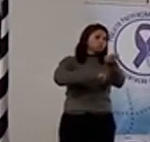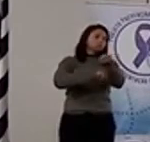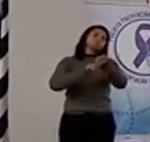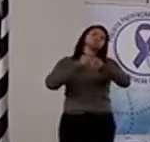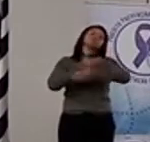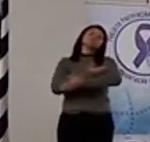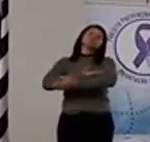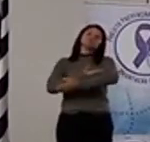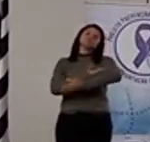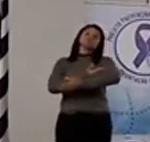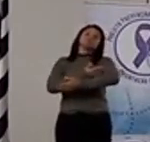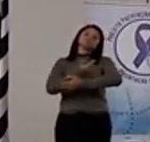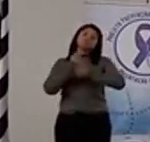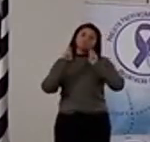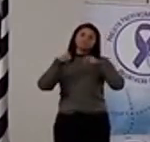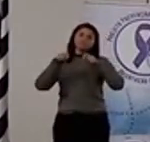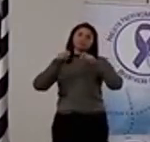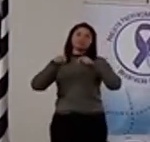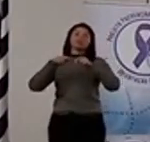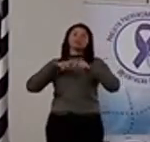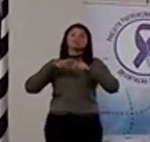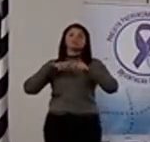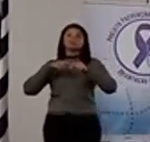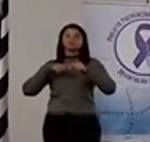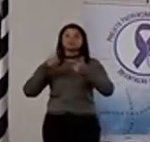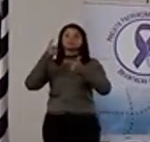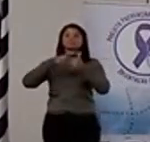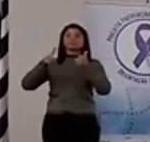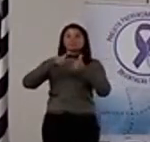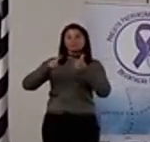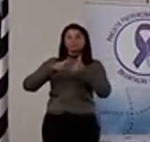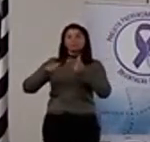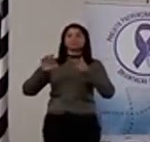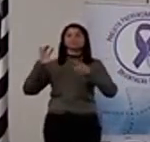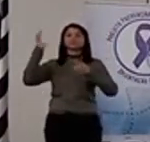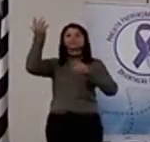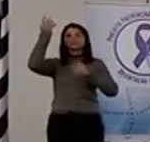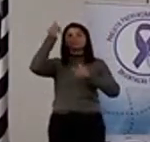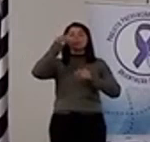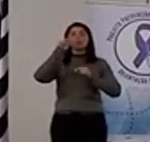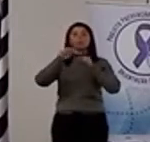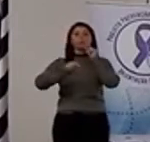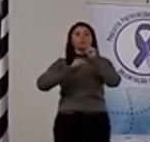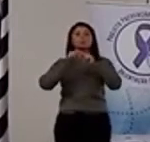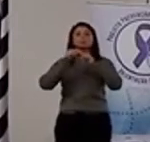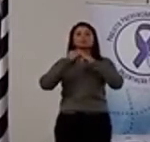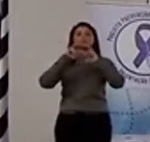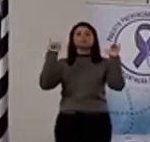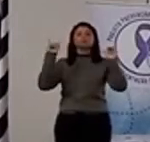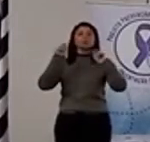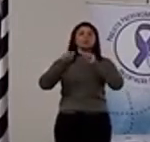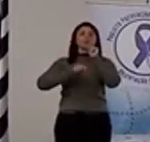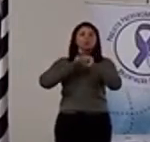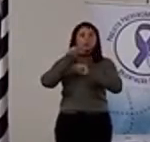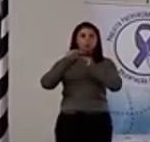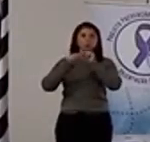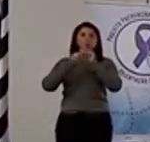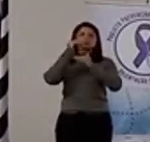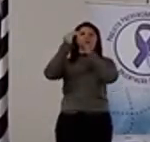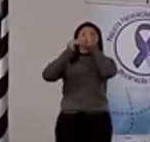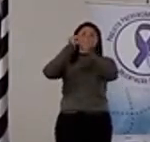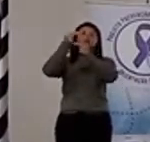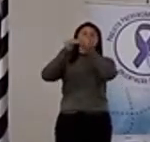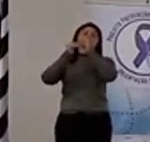isso pode levar a uma disrupção. A disrupção seria a ruptura ou interferência do desenvolvimento